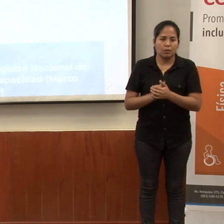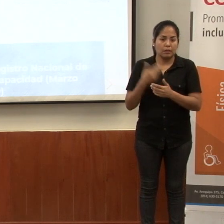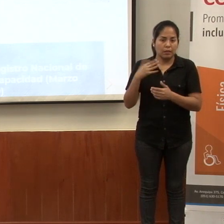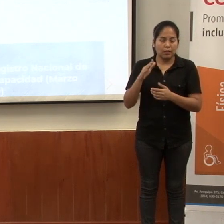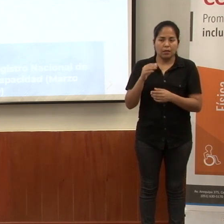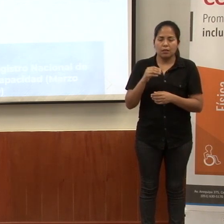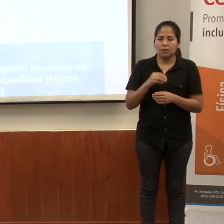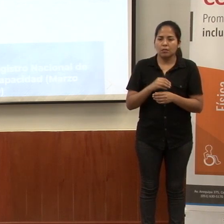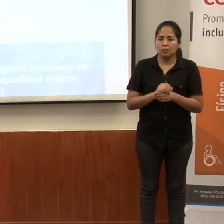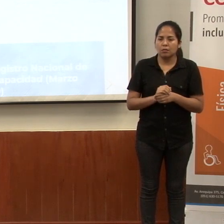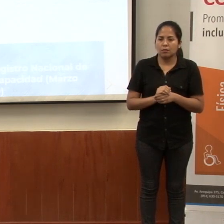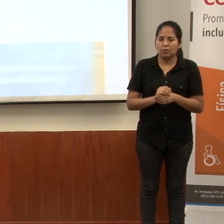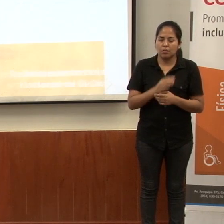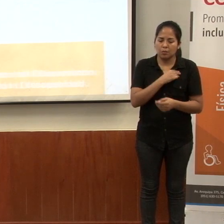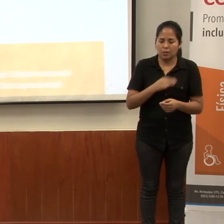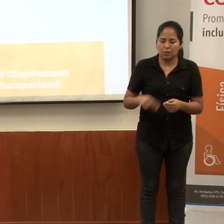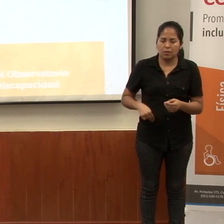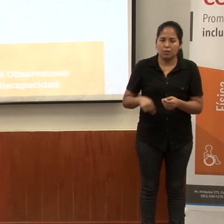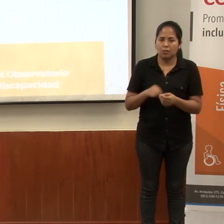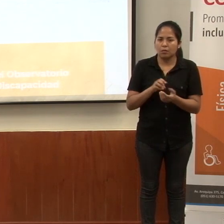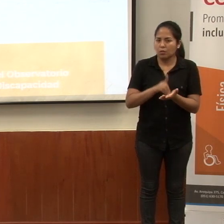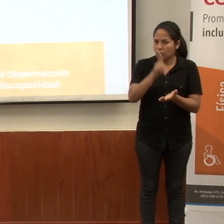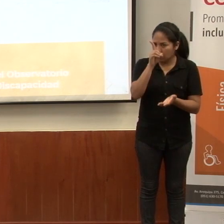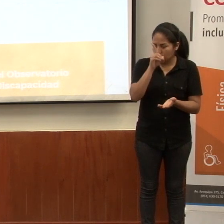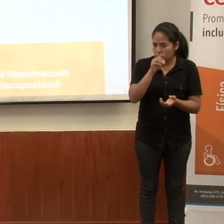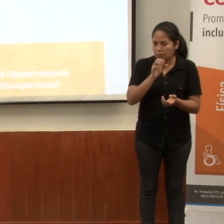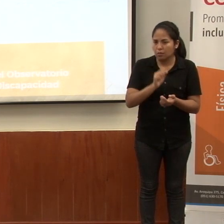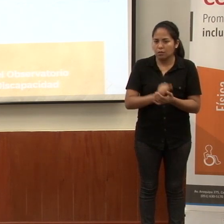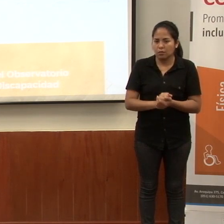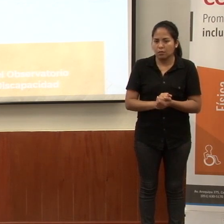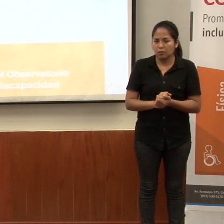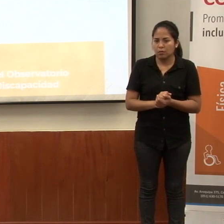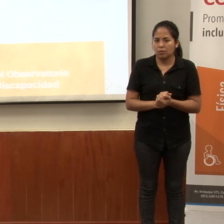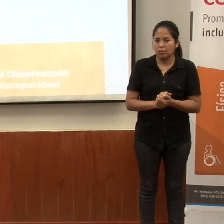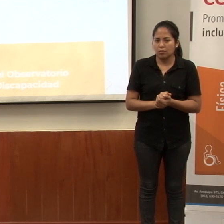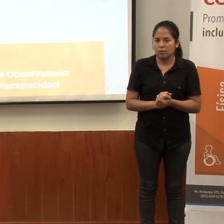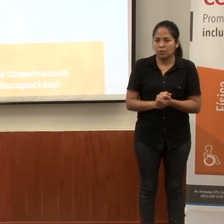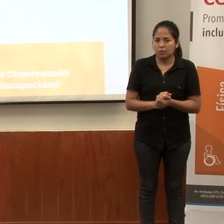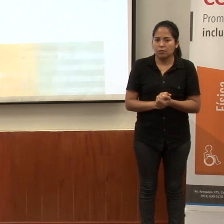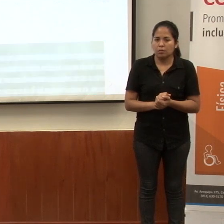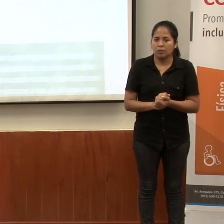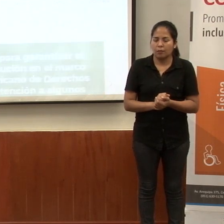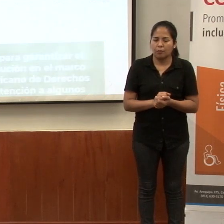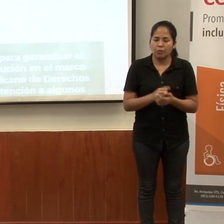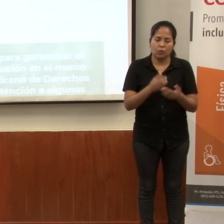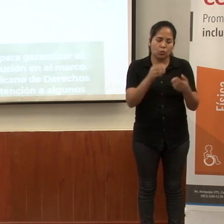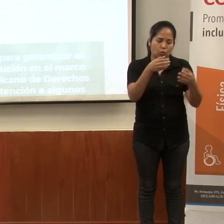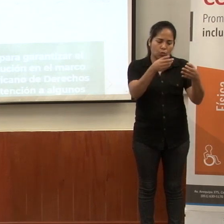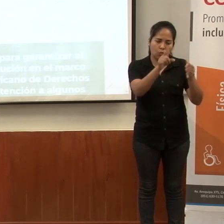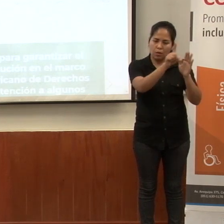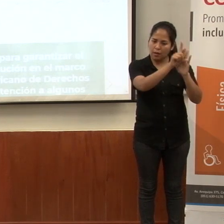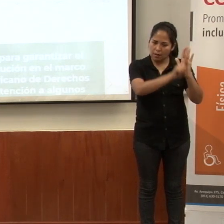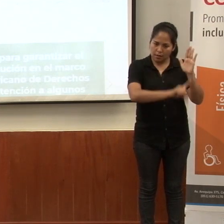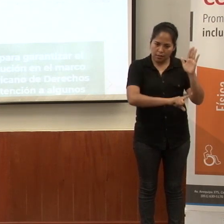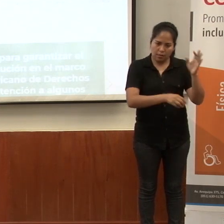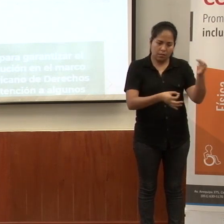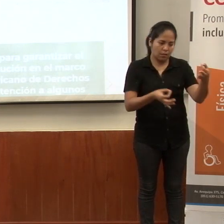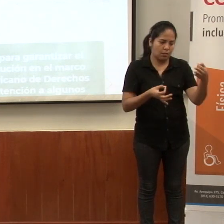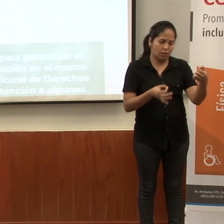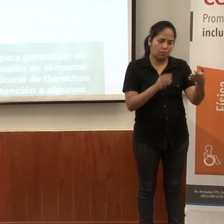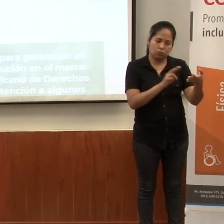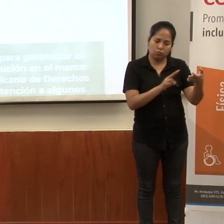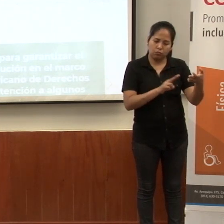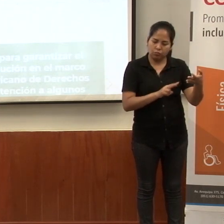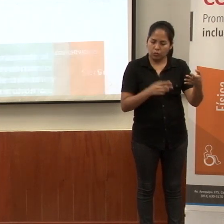con la DEBE. Vamos a homologar, por ejemplo, su lista de cotejo con el baremo que